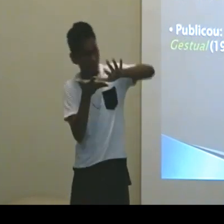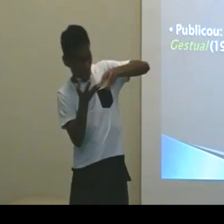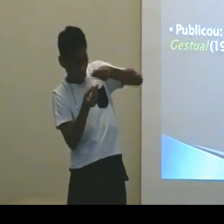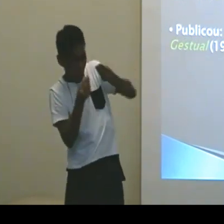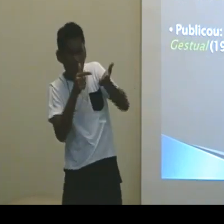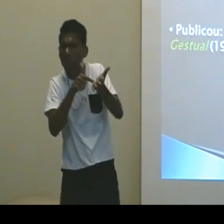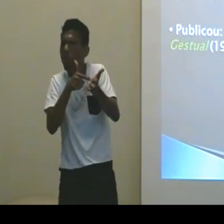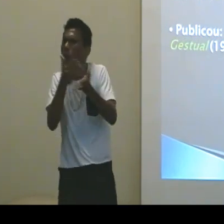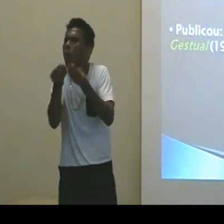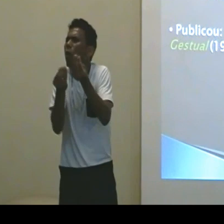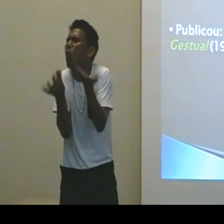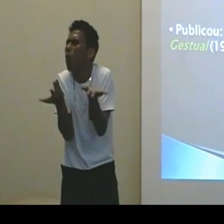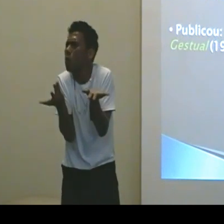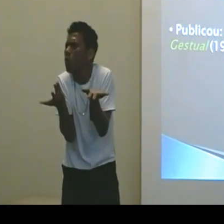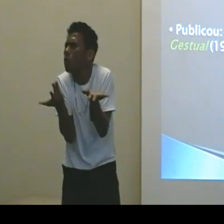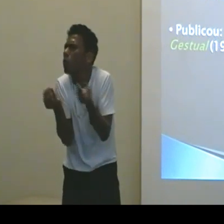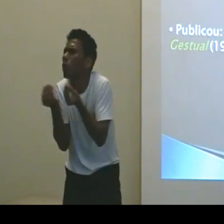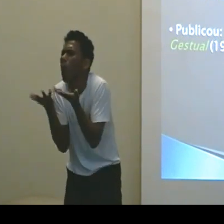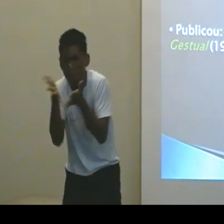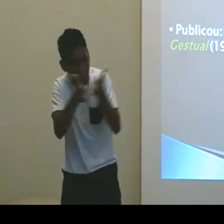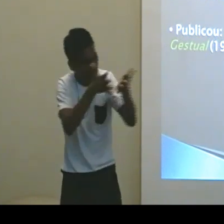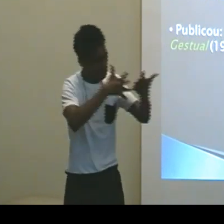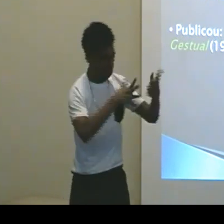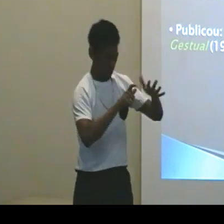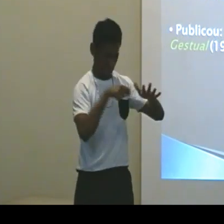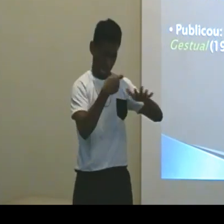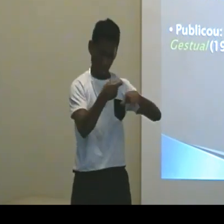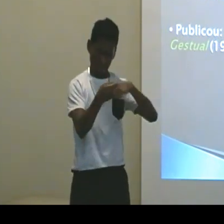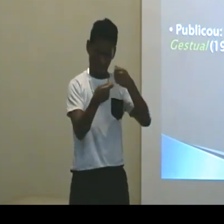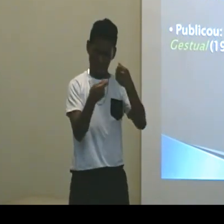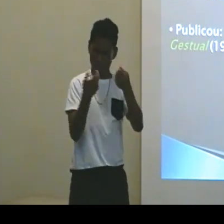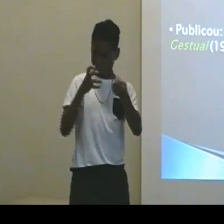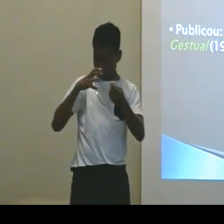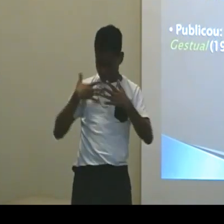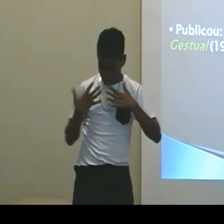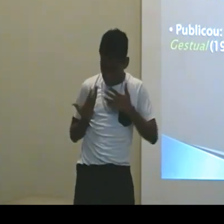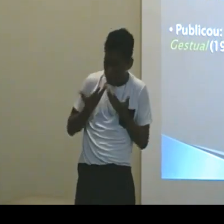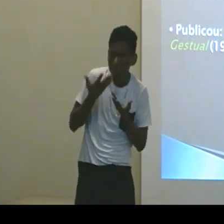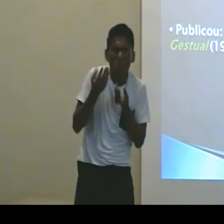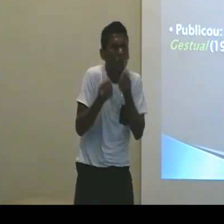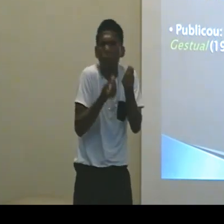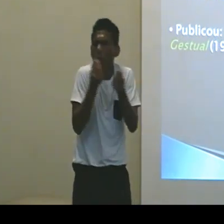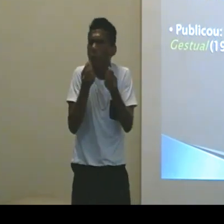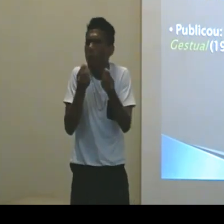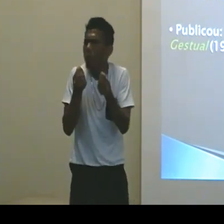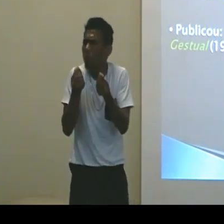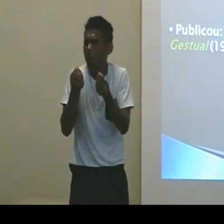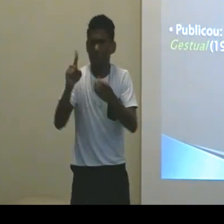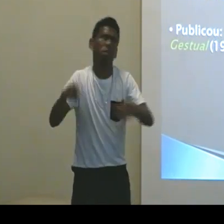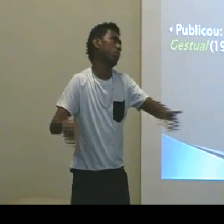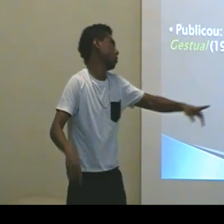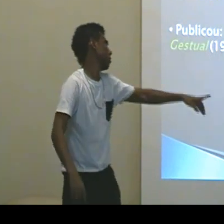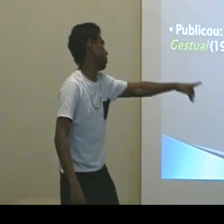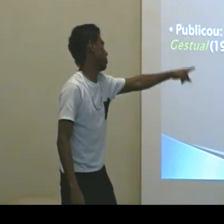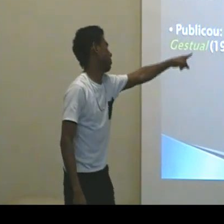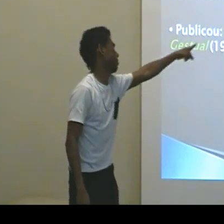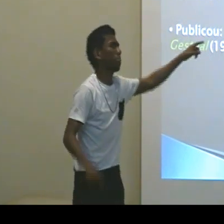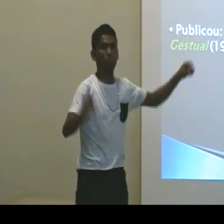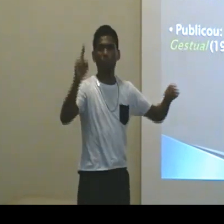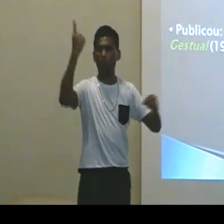reconhecendo ali na língua de sinais como é que consegue com as mãos o ser humano